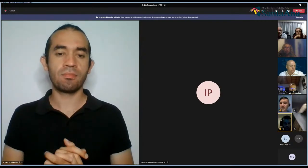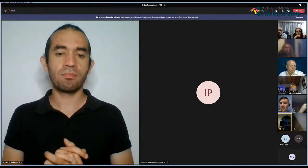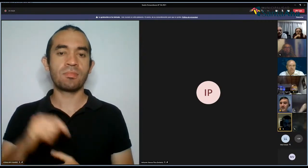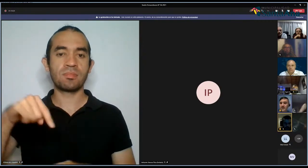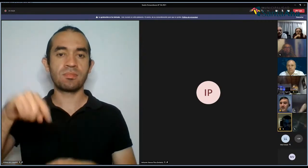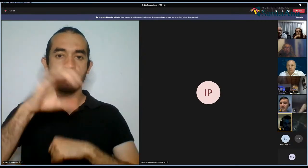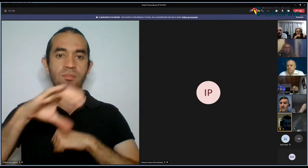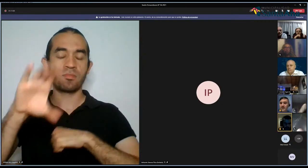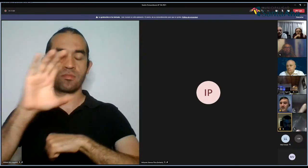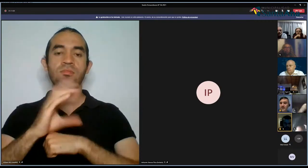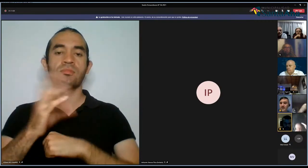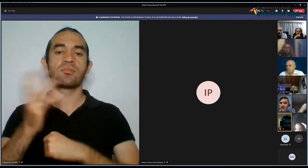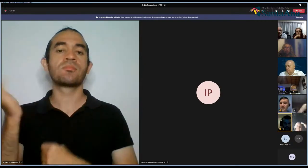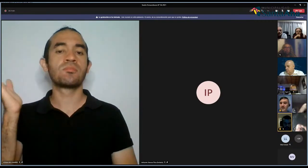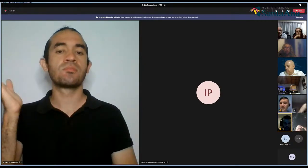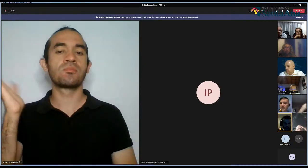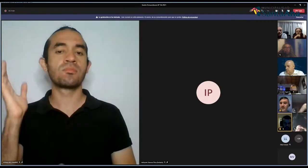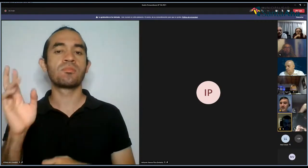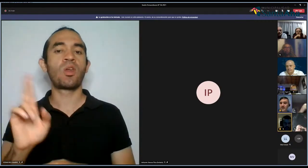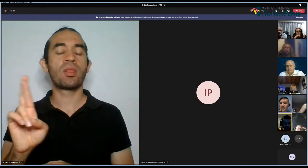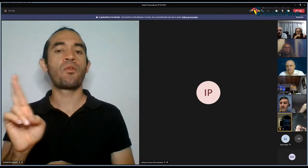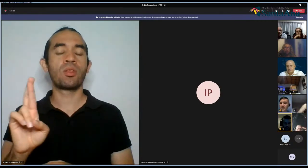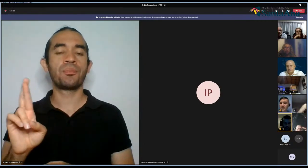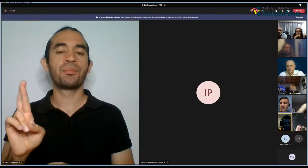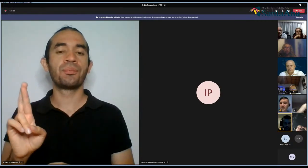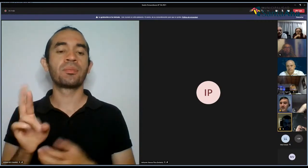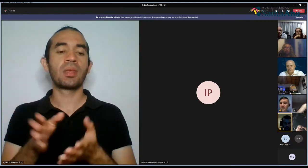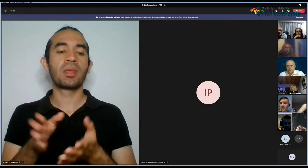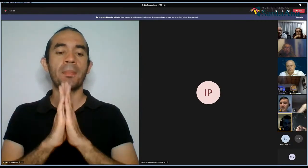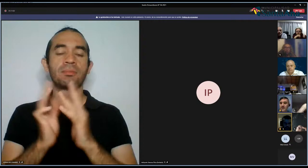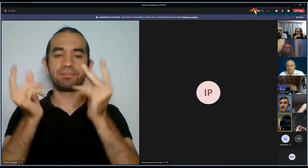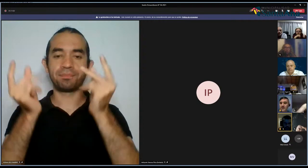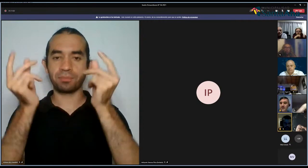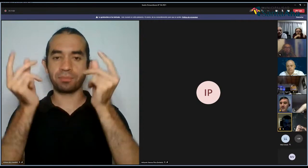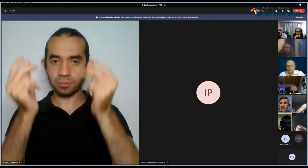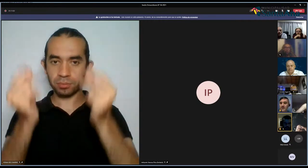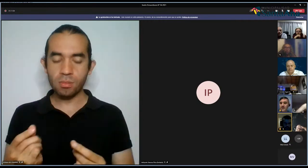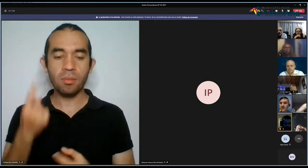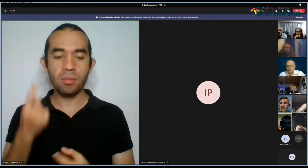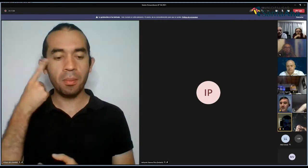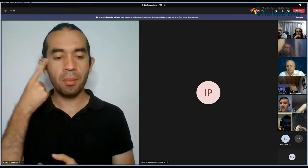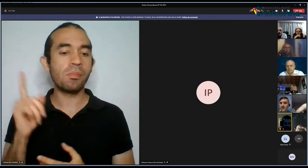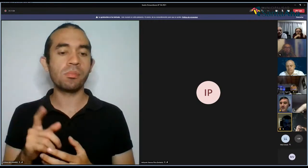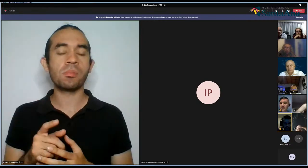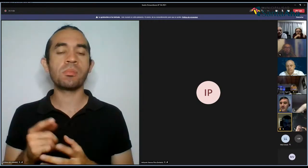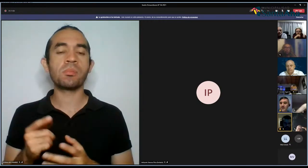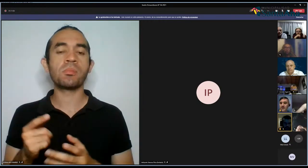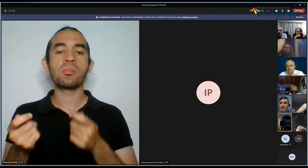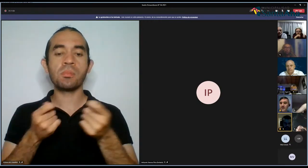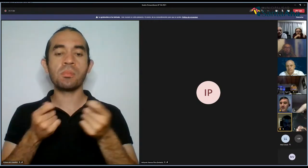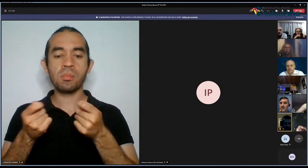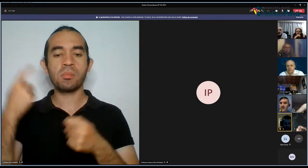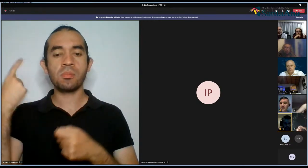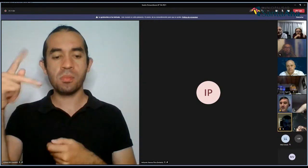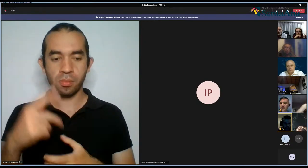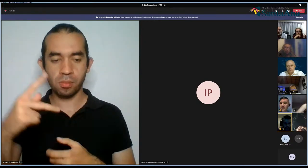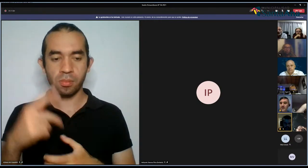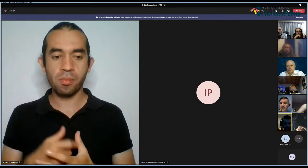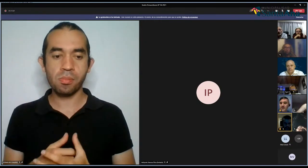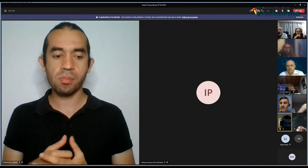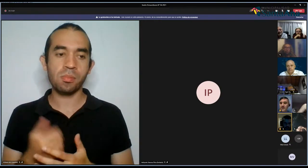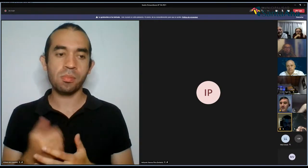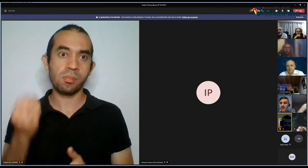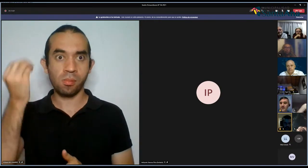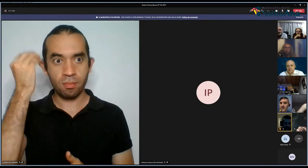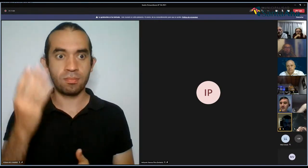presentador roberto que se solicitaba presupuesto para la gestión de riesgo evidentemente nosotros